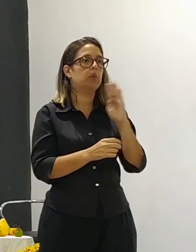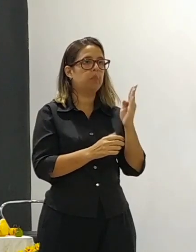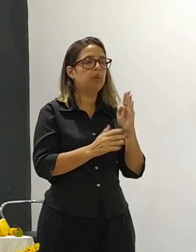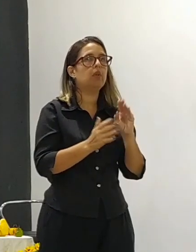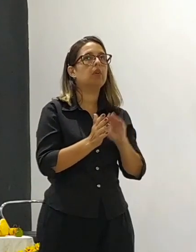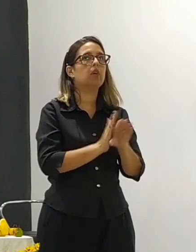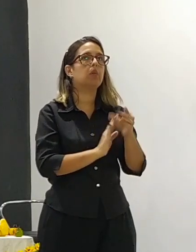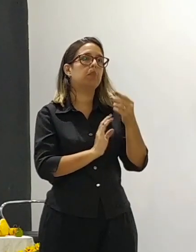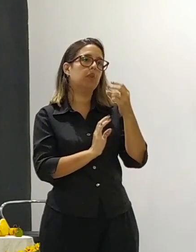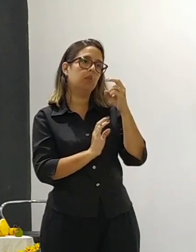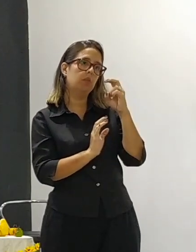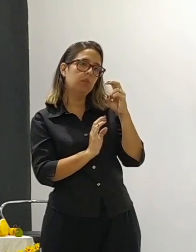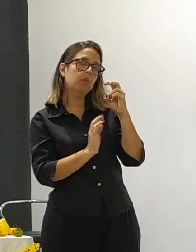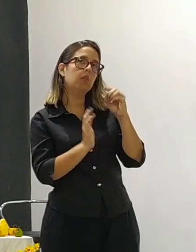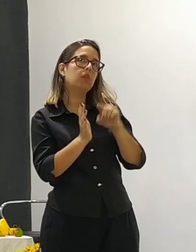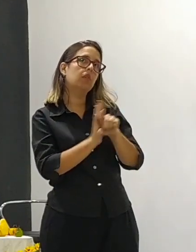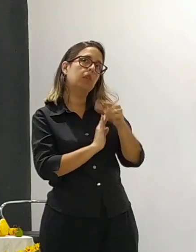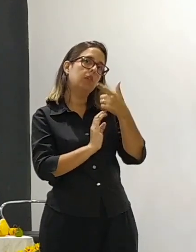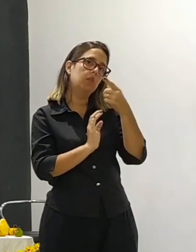versículos de 12 a 14.